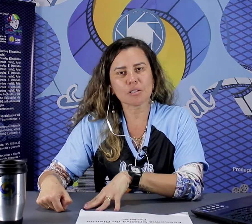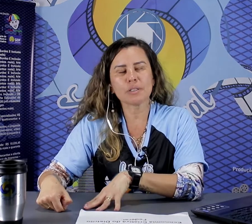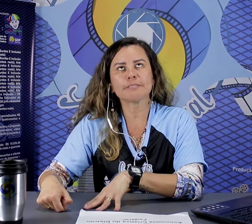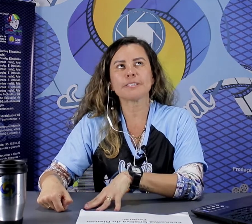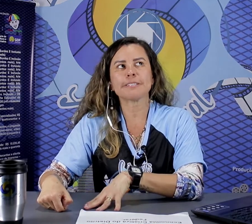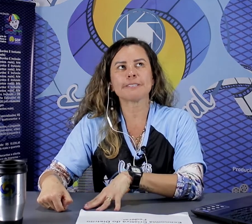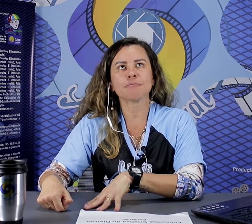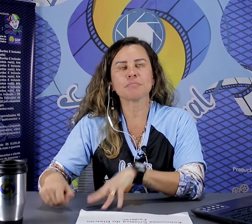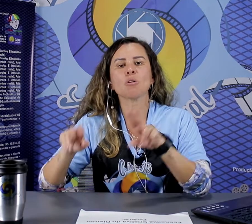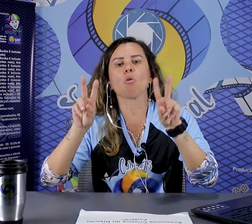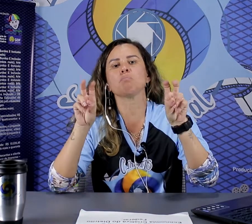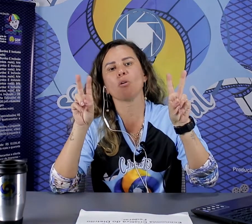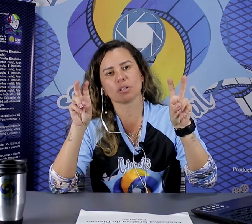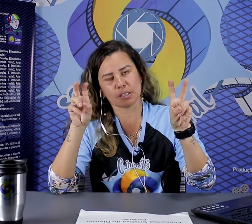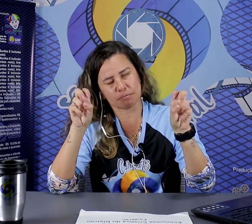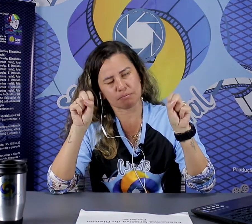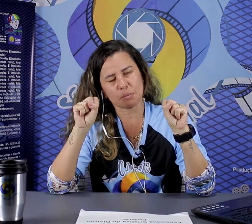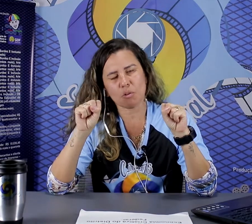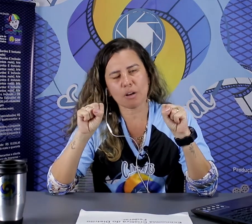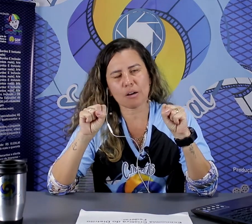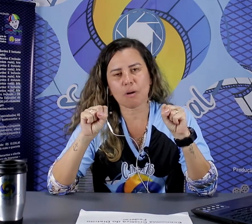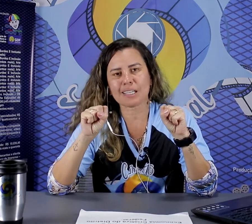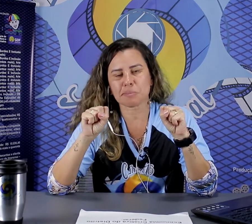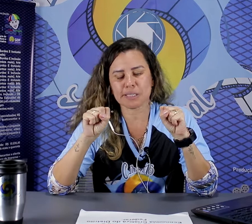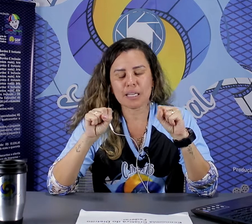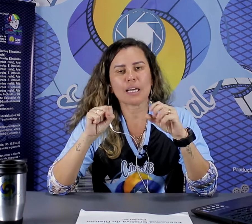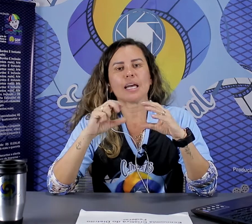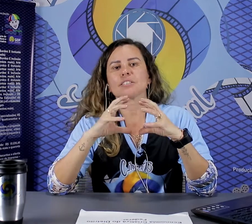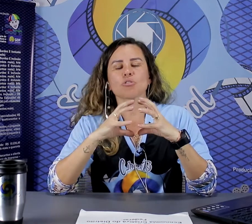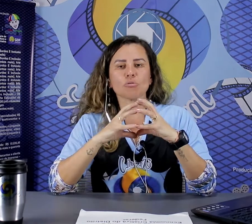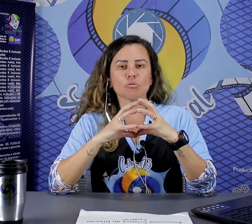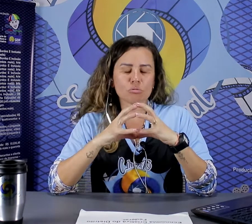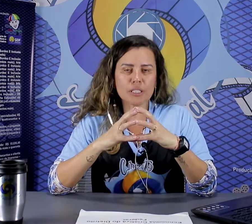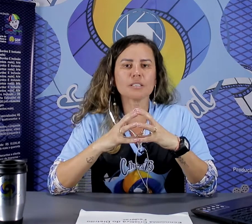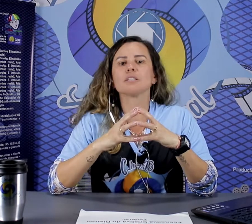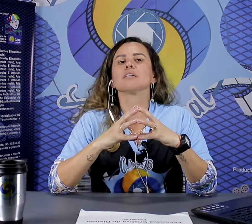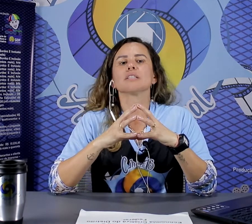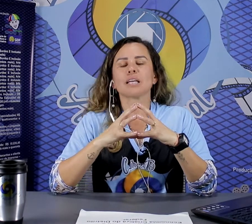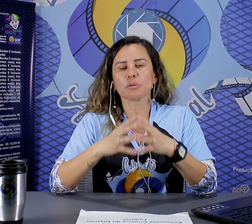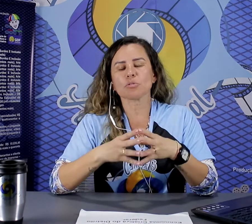língua não comporta, vamos colocar com aspas, essa estrutura da